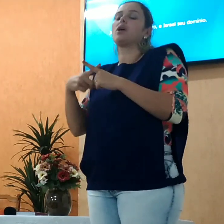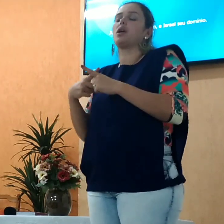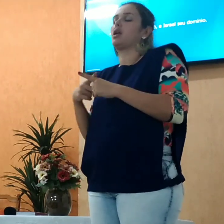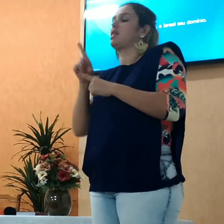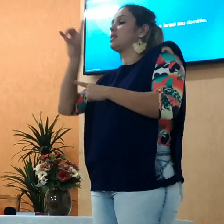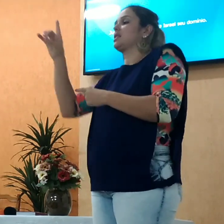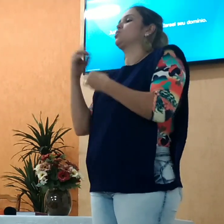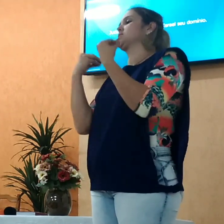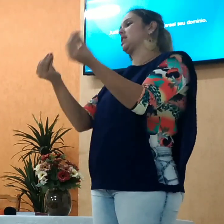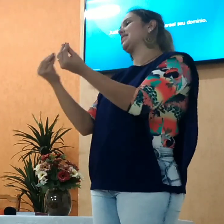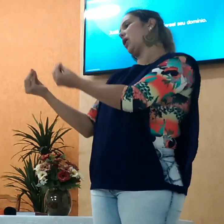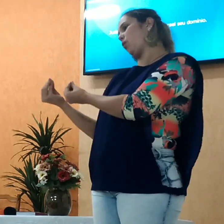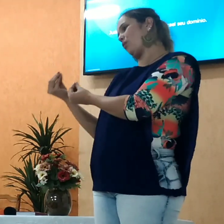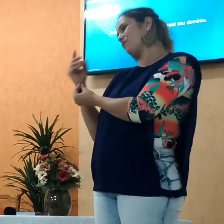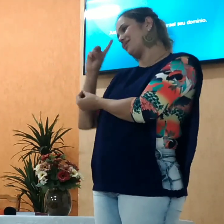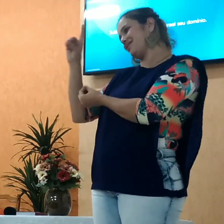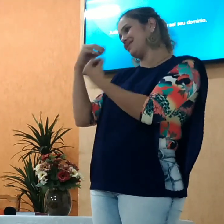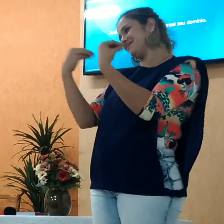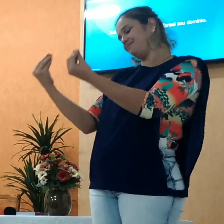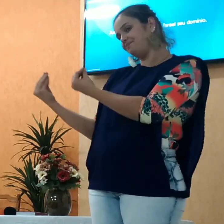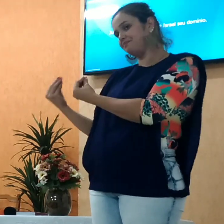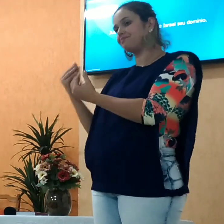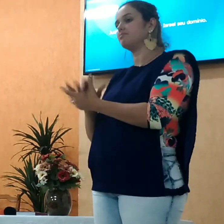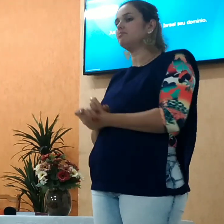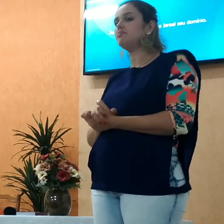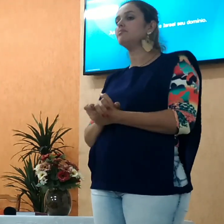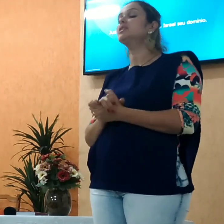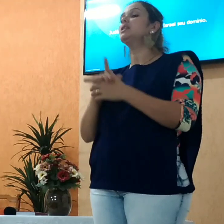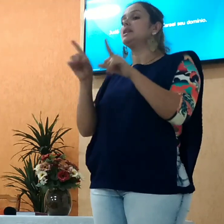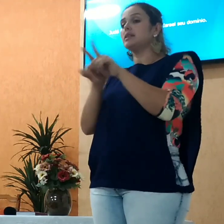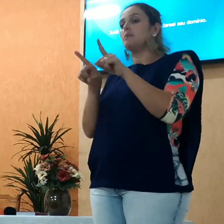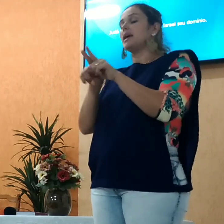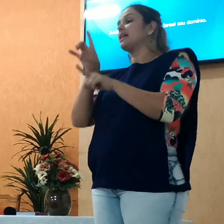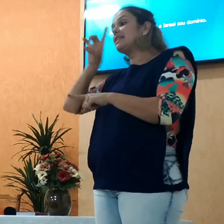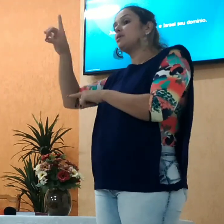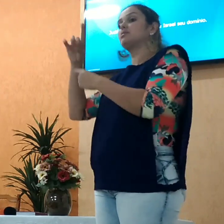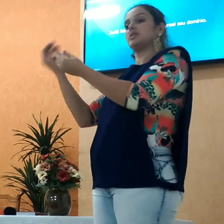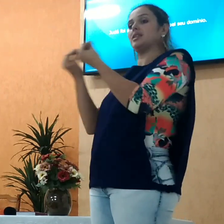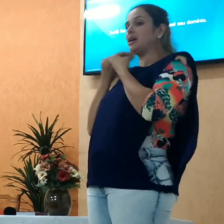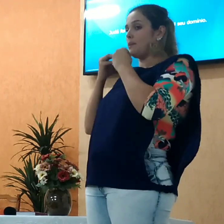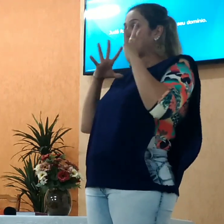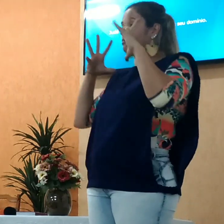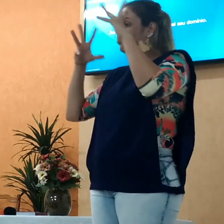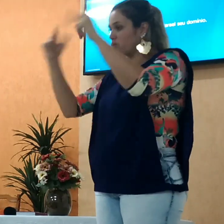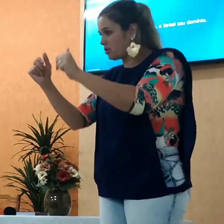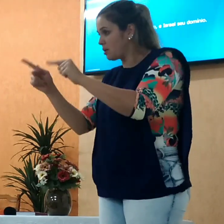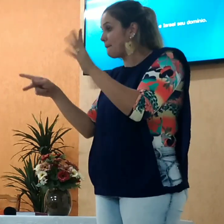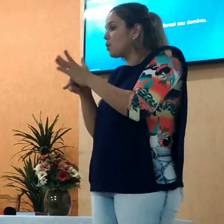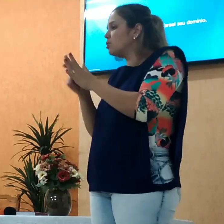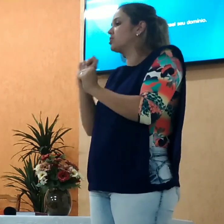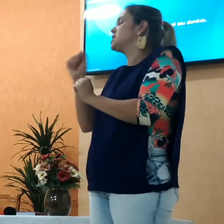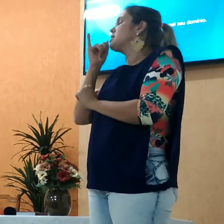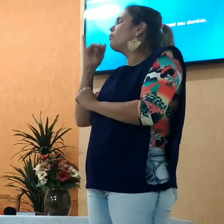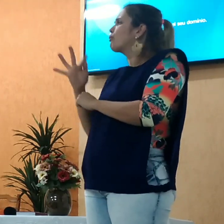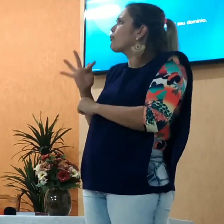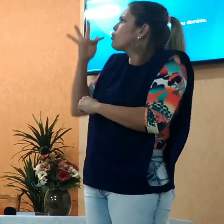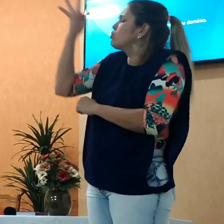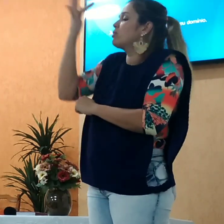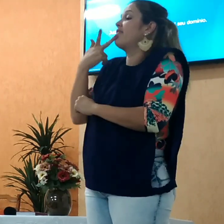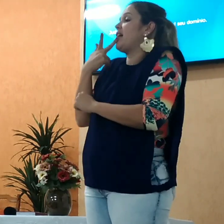fez. E Deus dominava eles, para que eles pudessem ser a nação que poderia falar muito